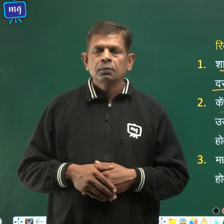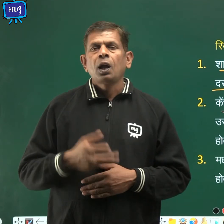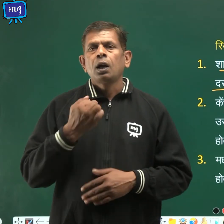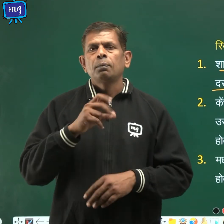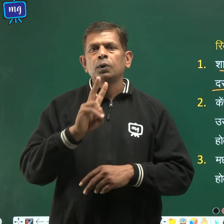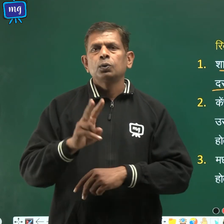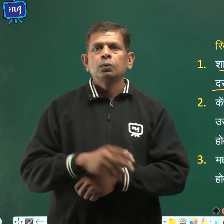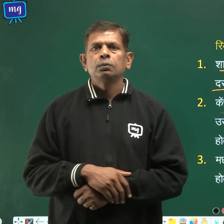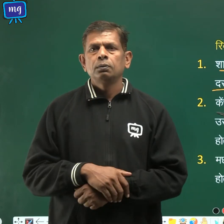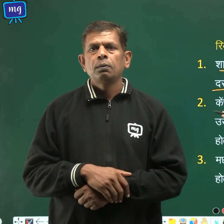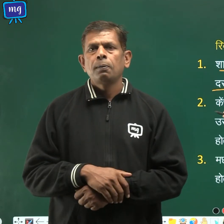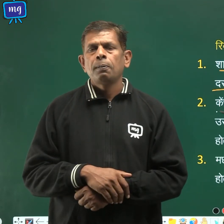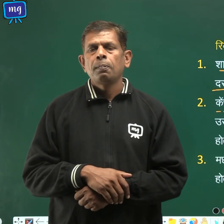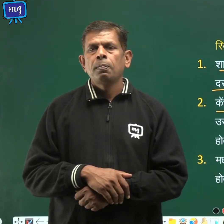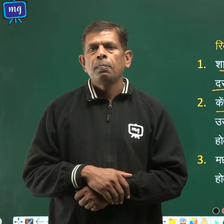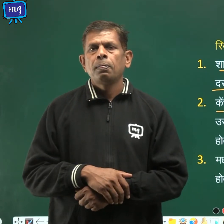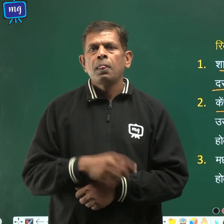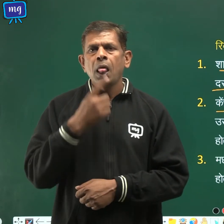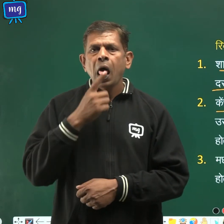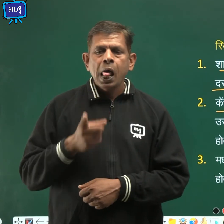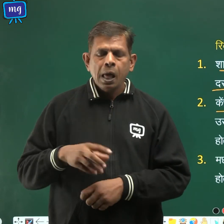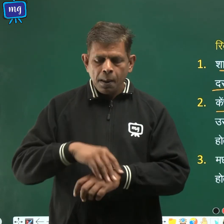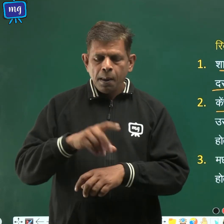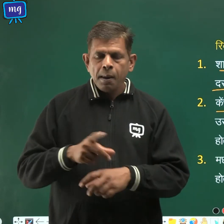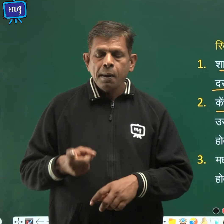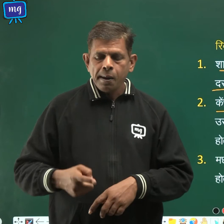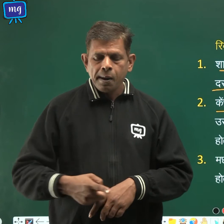नंबर 2, केंचुए में